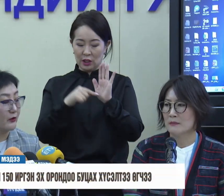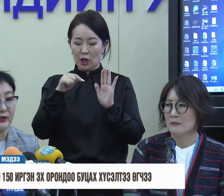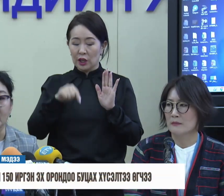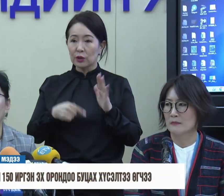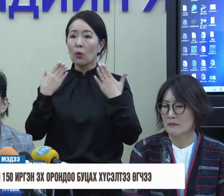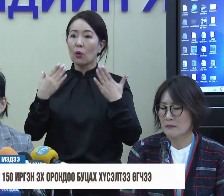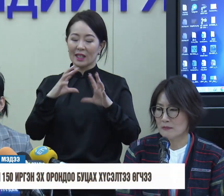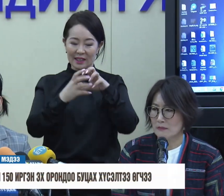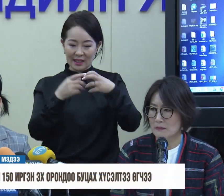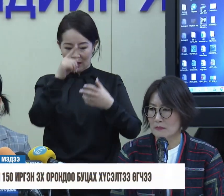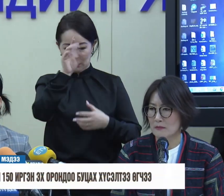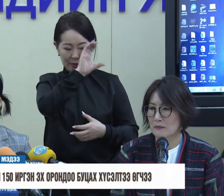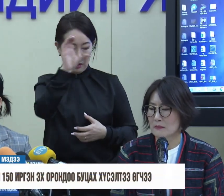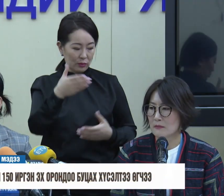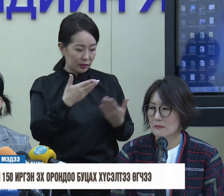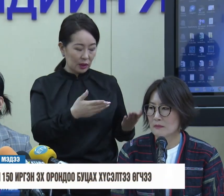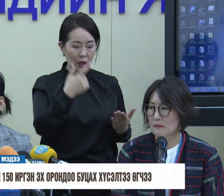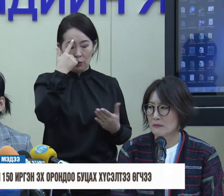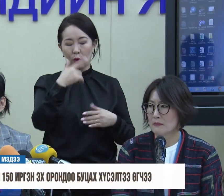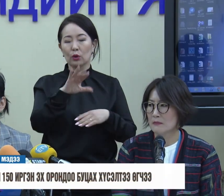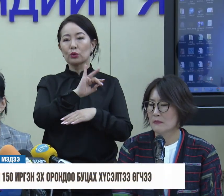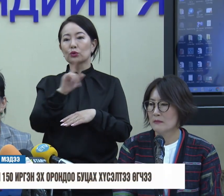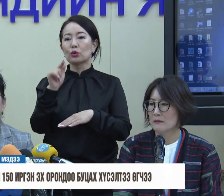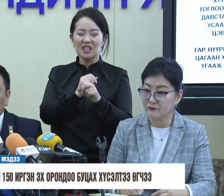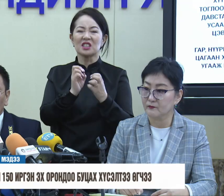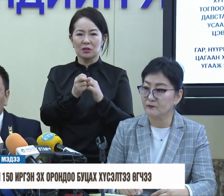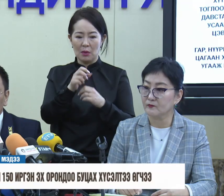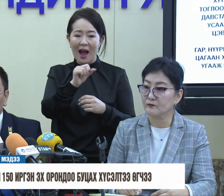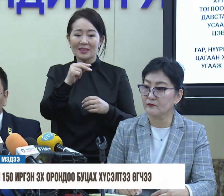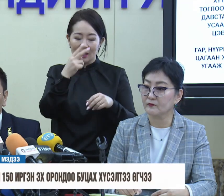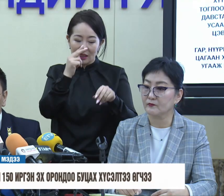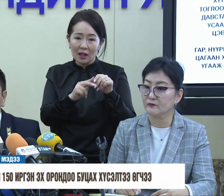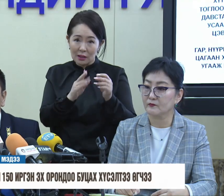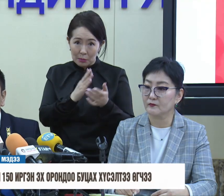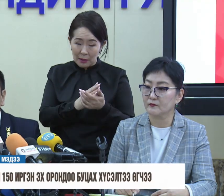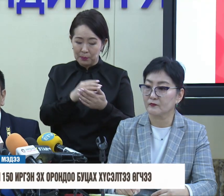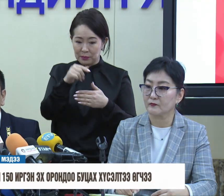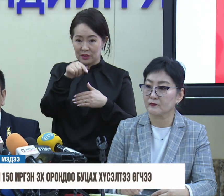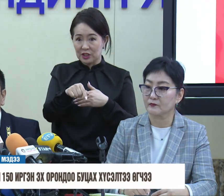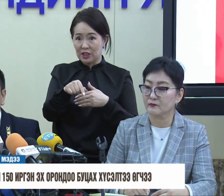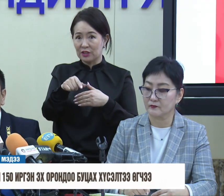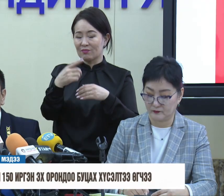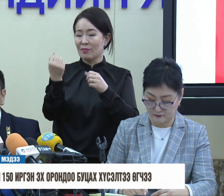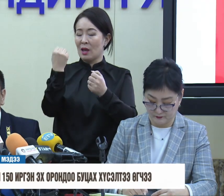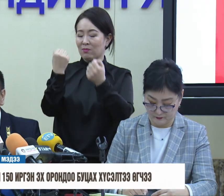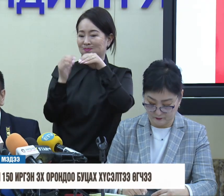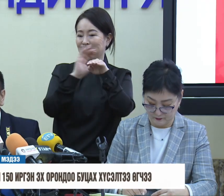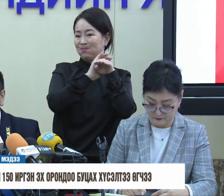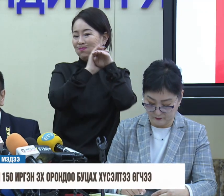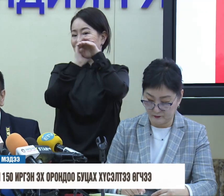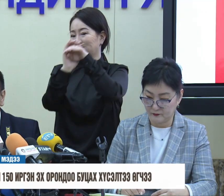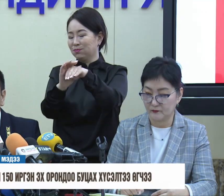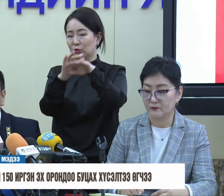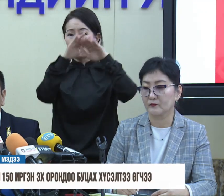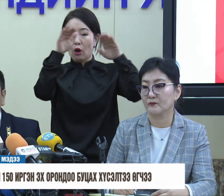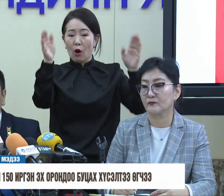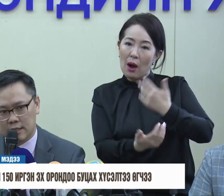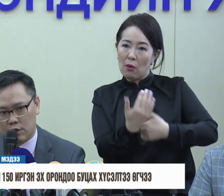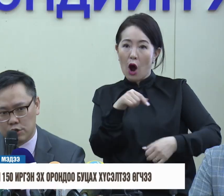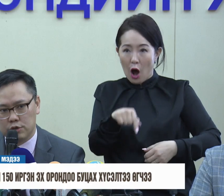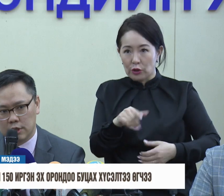байдлаар 5200 монгол иргэн эх орондоо ирсэн байна. Ирээний консулын газарт одоо 150 иргэн эх орондоо буцах хүсэлтэд